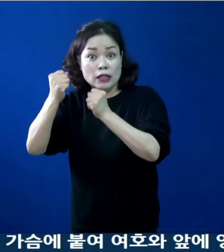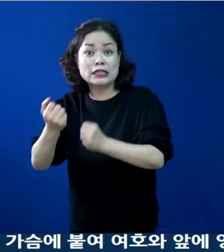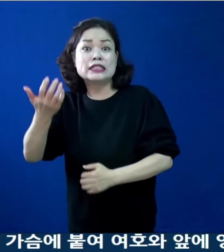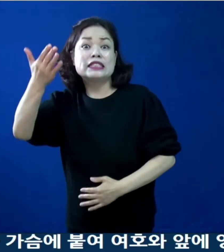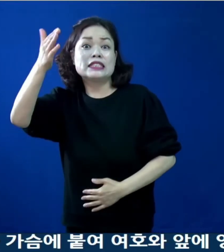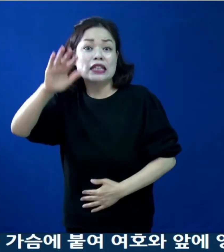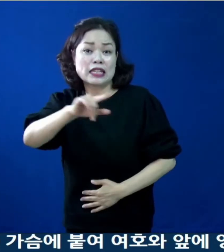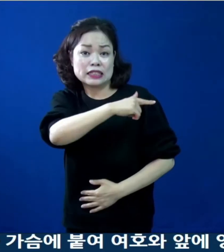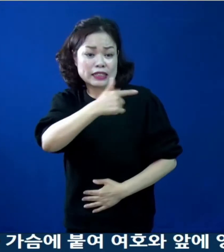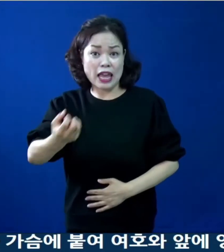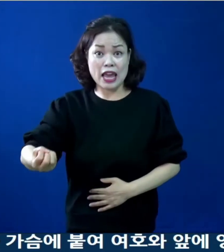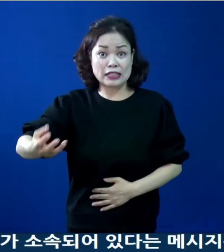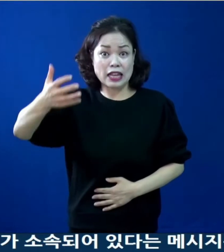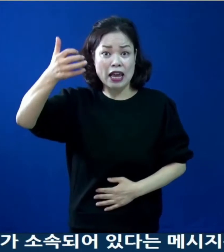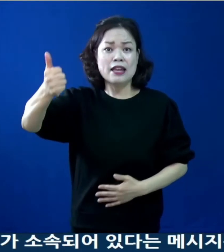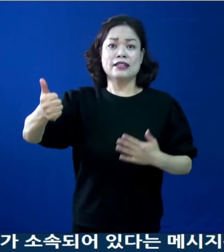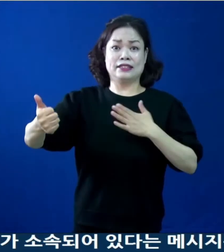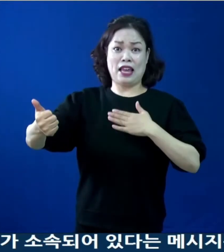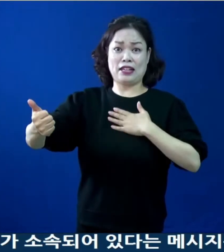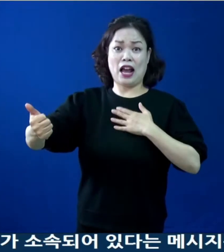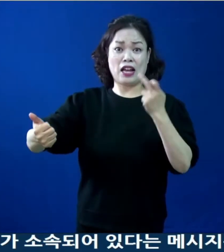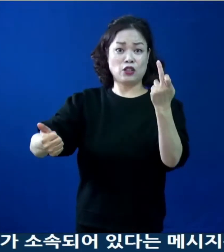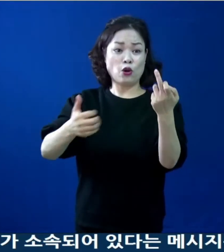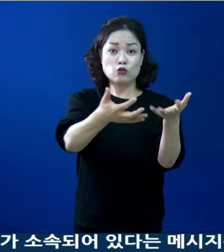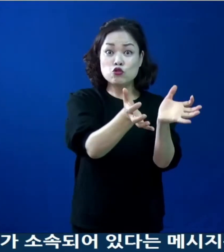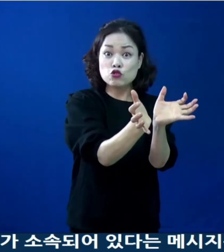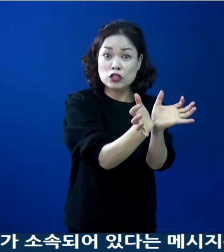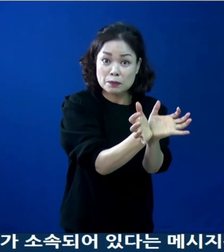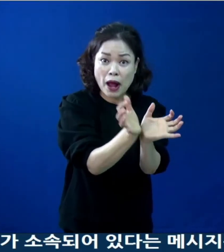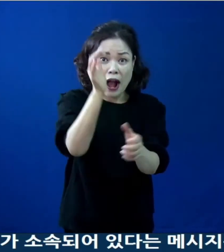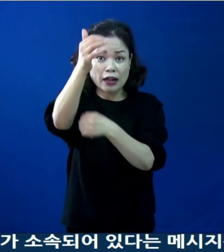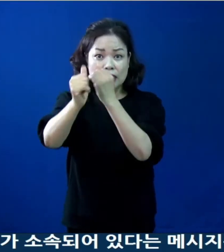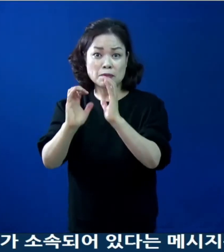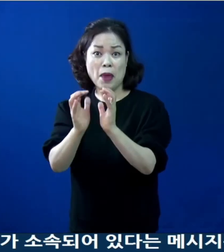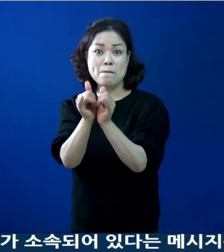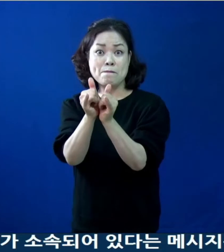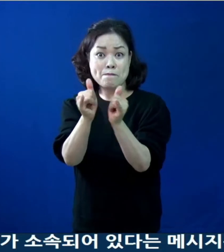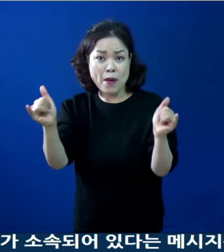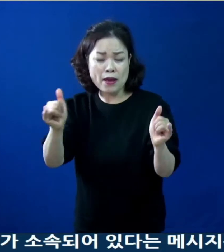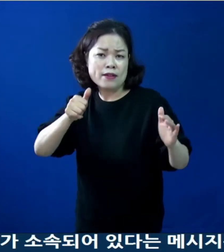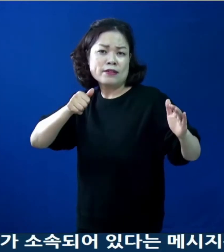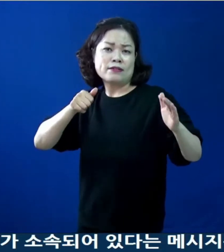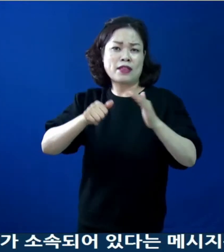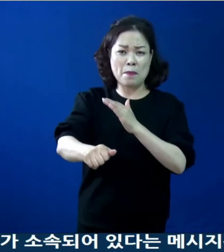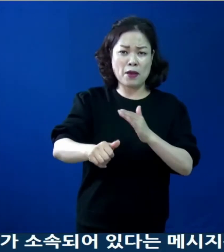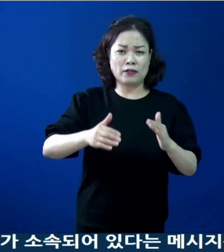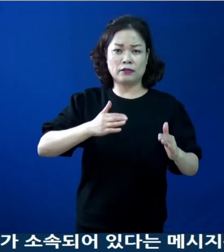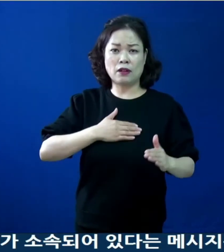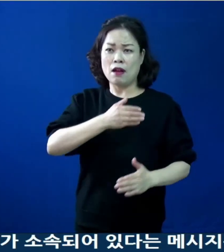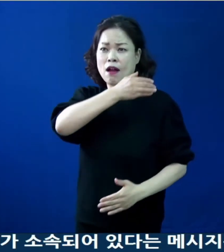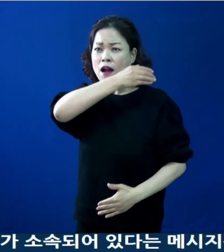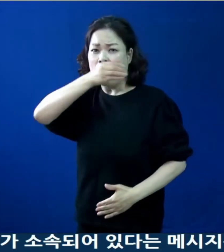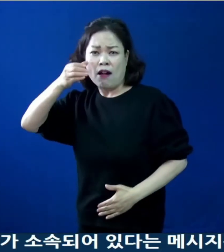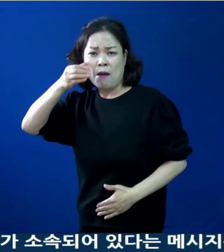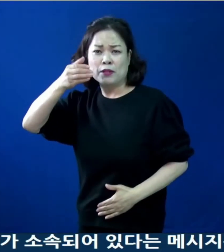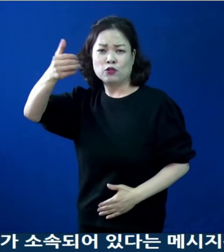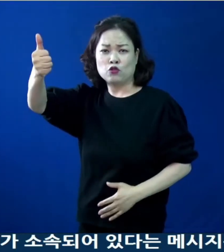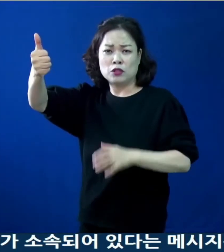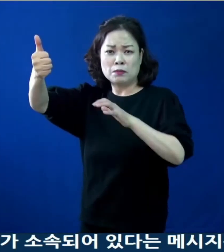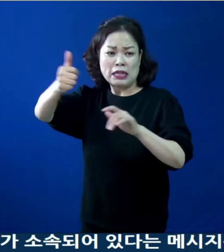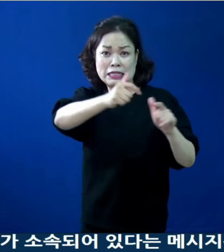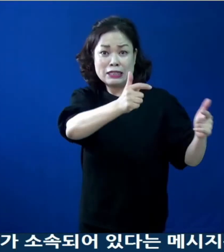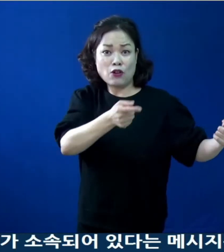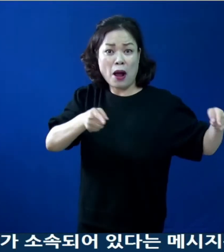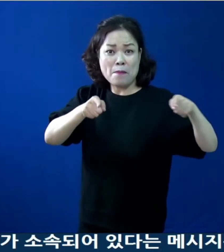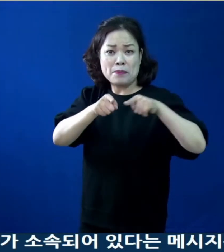그런데 대제사장은 제가 12지파 하나님의 백성들을 대표해서 감히 주님 앞에 이들과